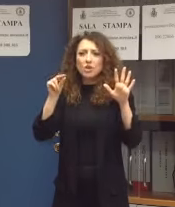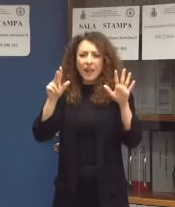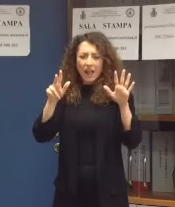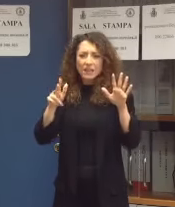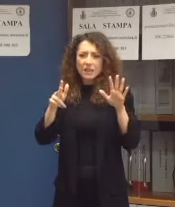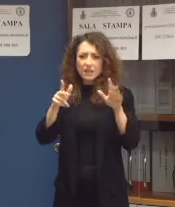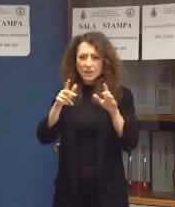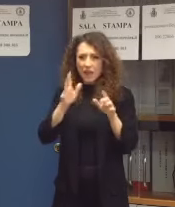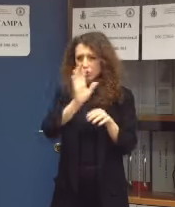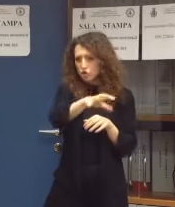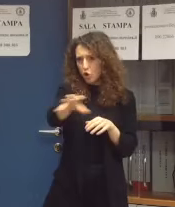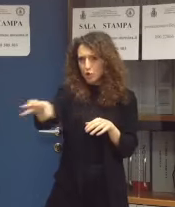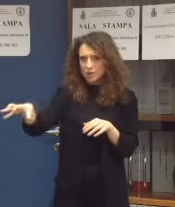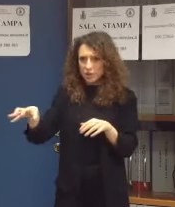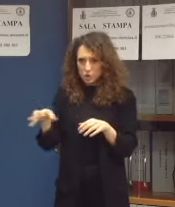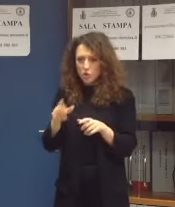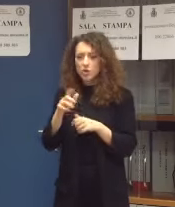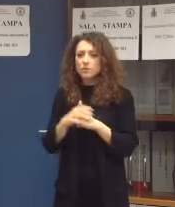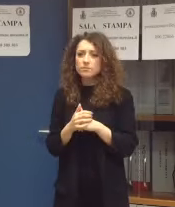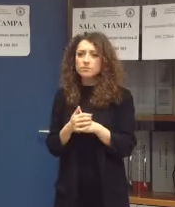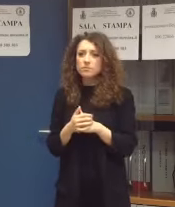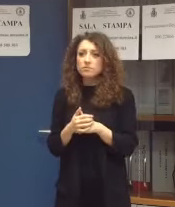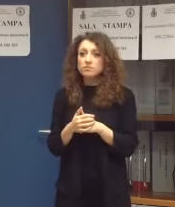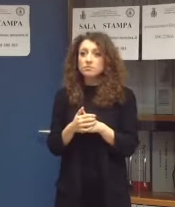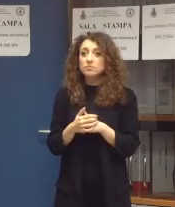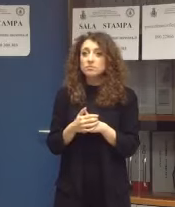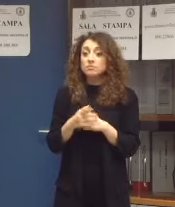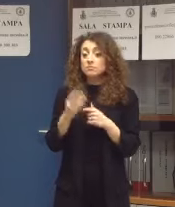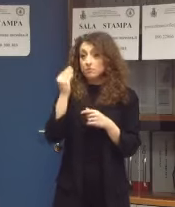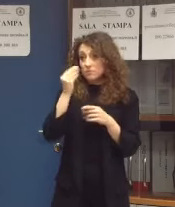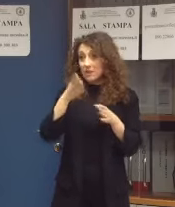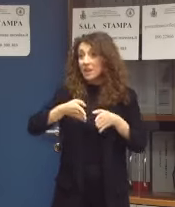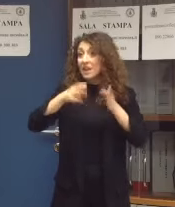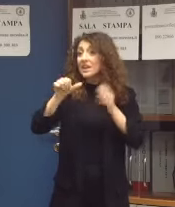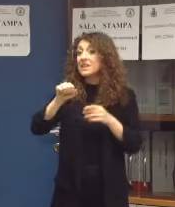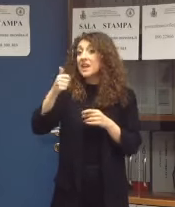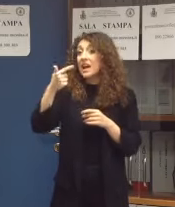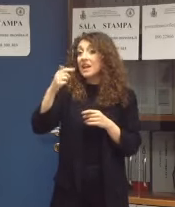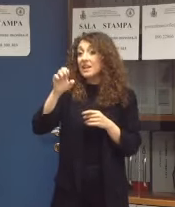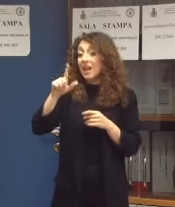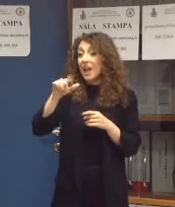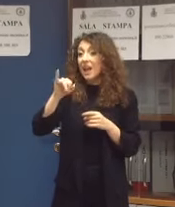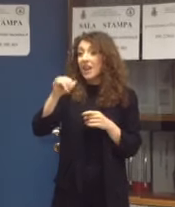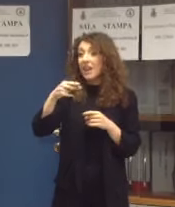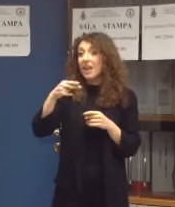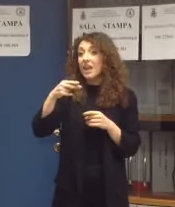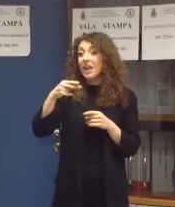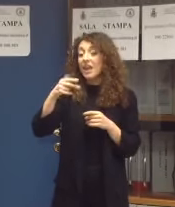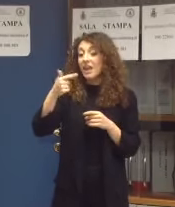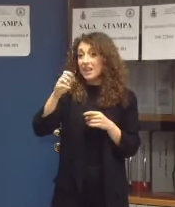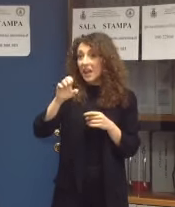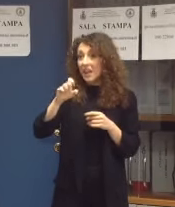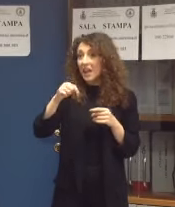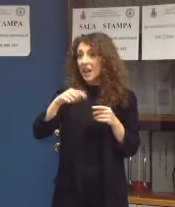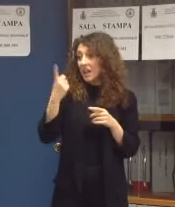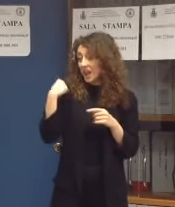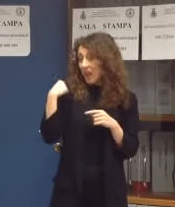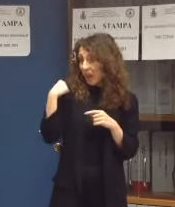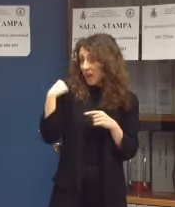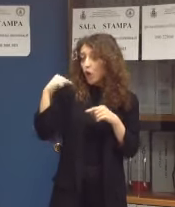e teniamo conto che il satellite che funge da supporto alla terza circoscrizione è rimasto chiuso ieri e oggi per operazioni